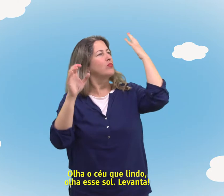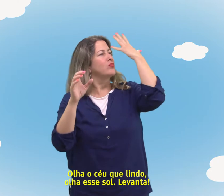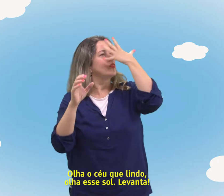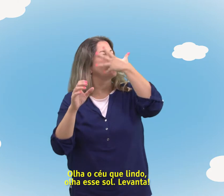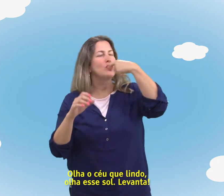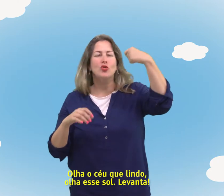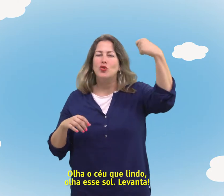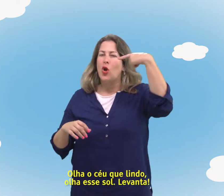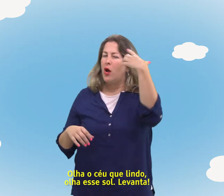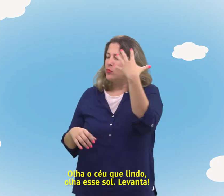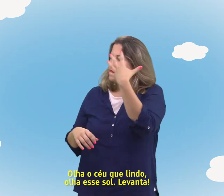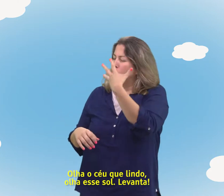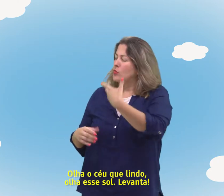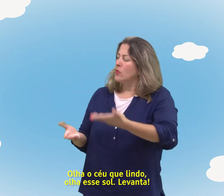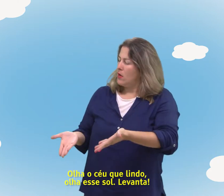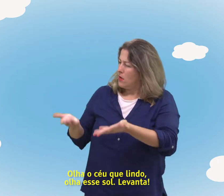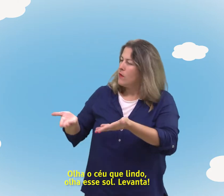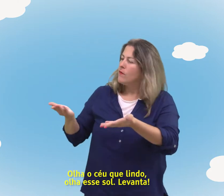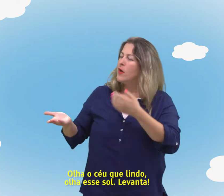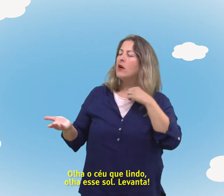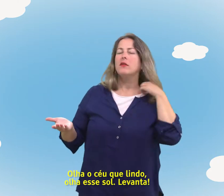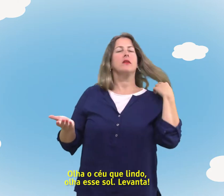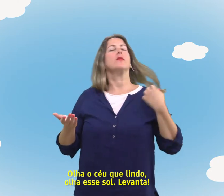céu que lindo olha esse sol levanta